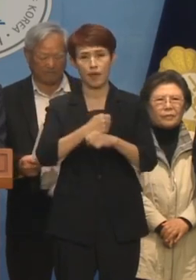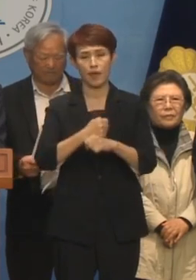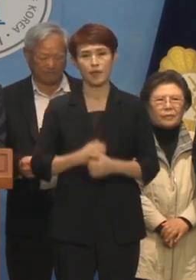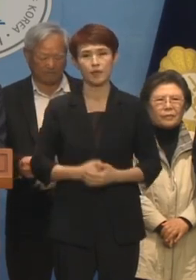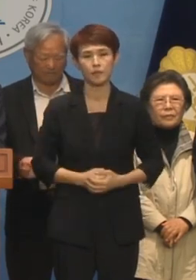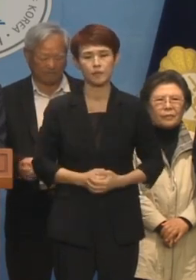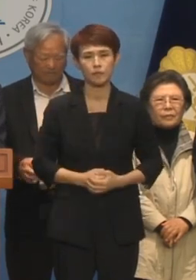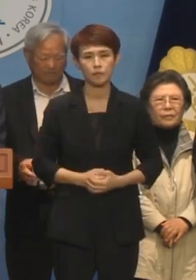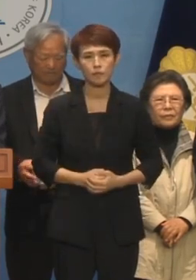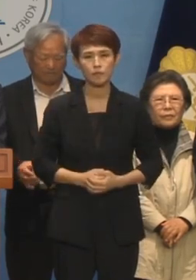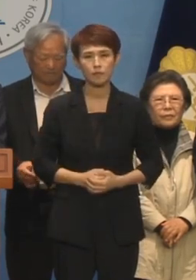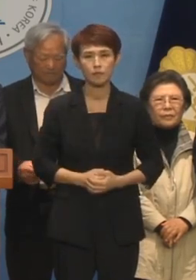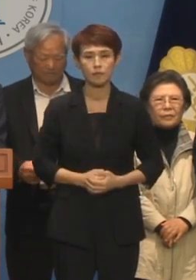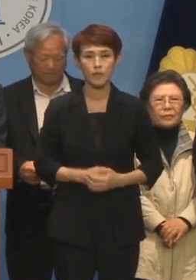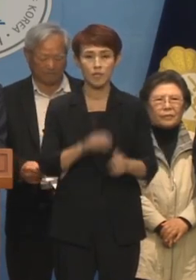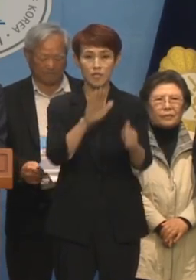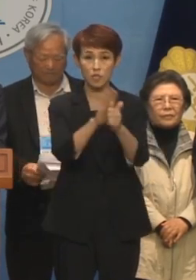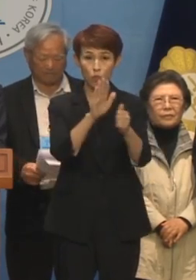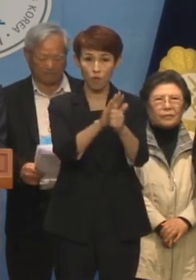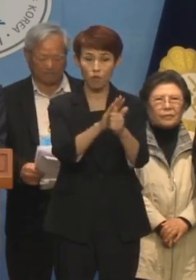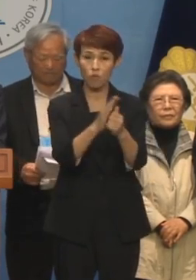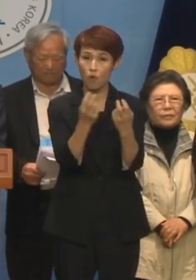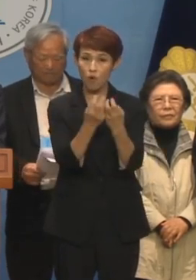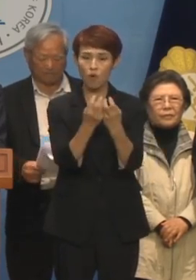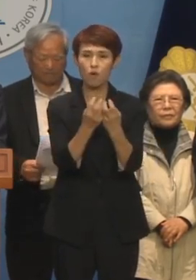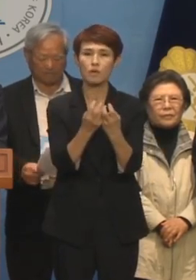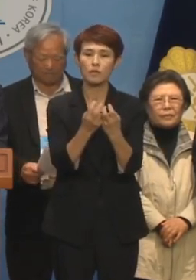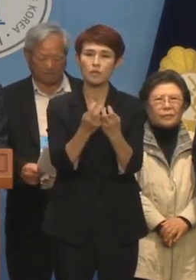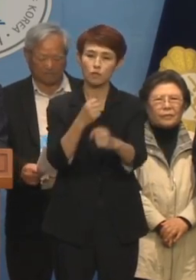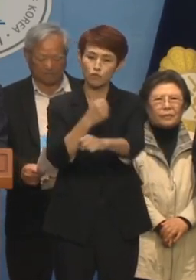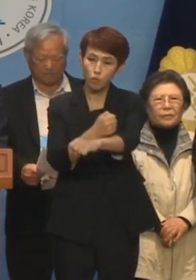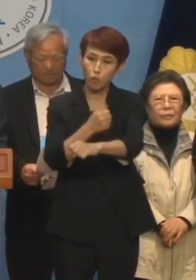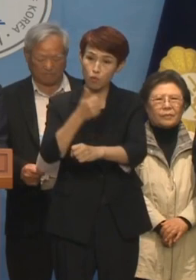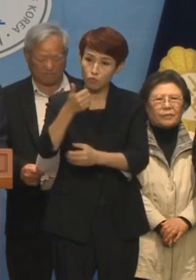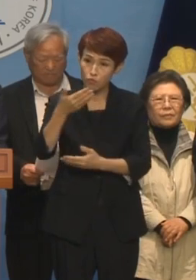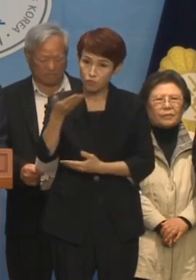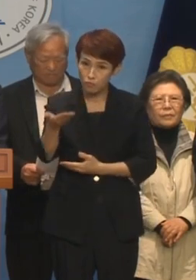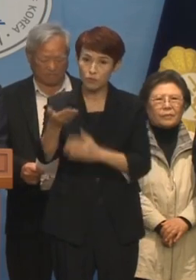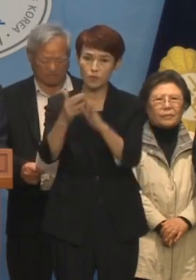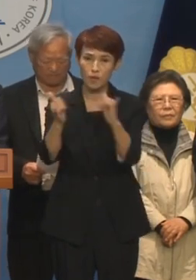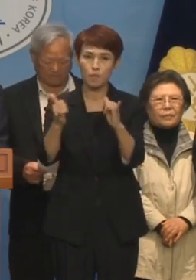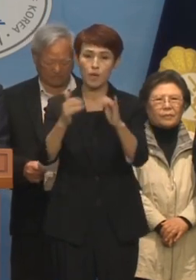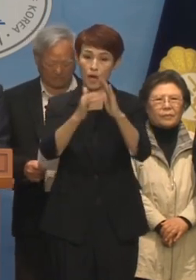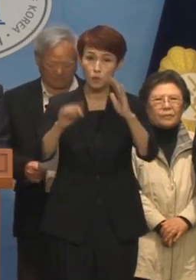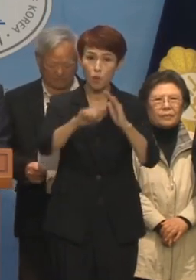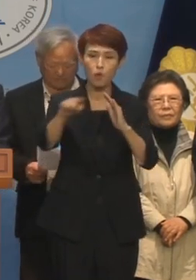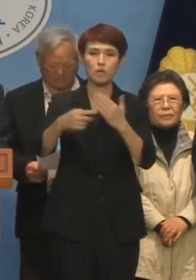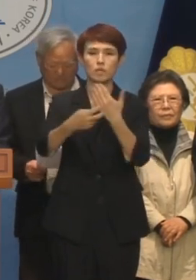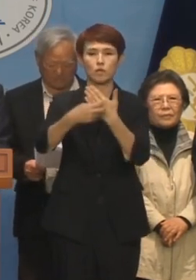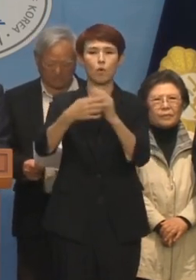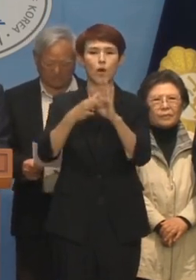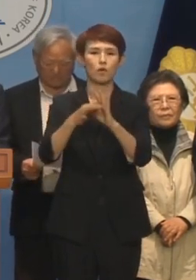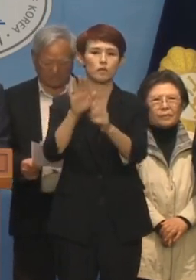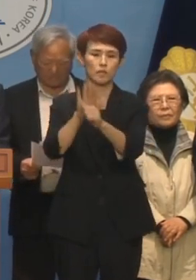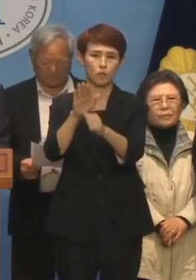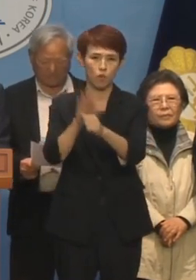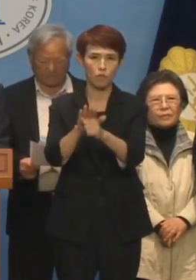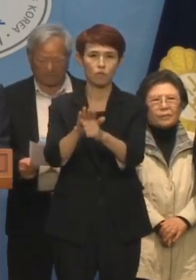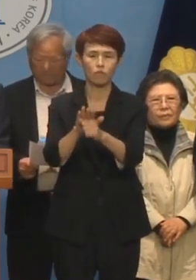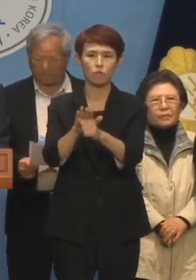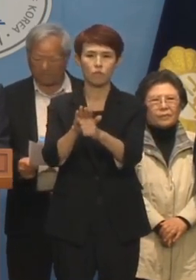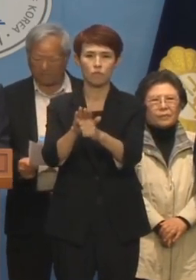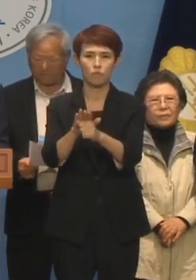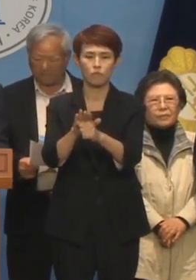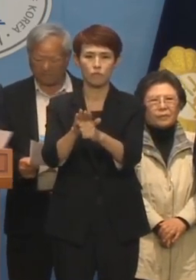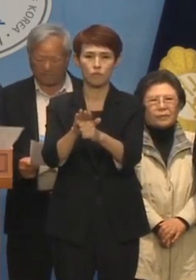했습니다. 지원 내용 또한 대상자와 그 유가족들에 대하여 의료 지원, 진료, 양로